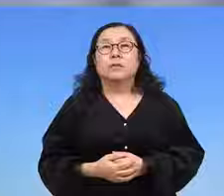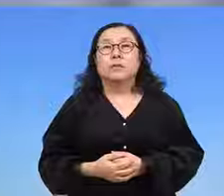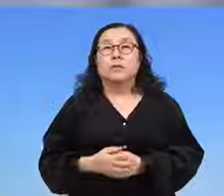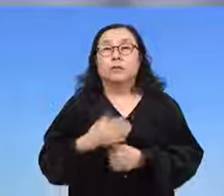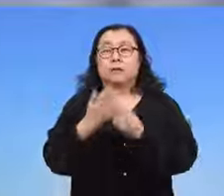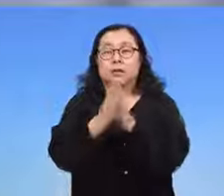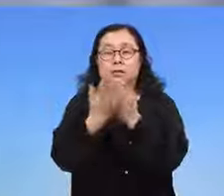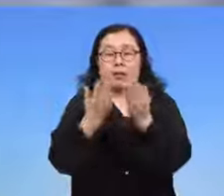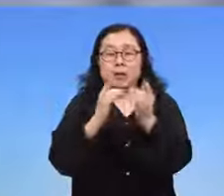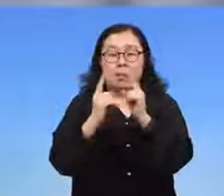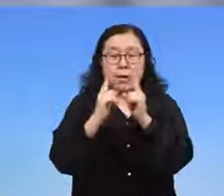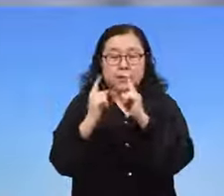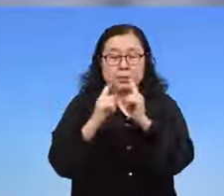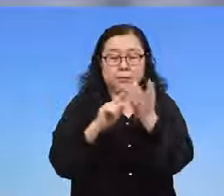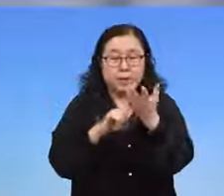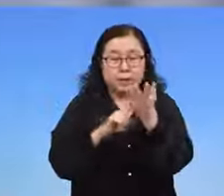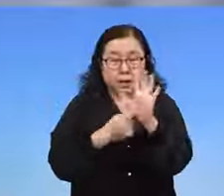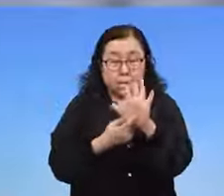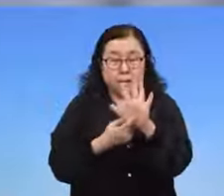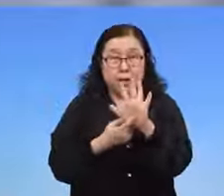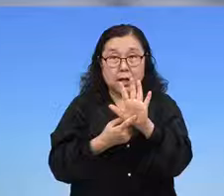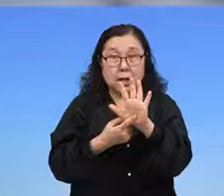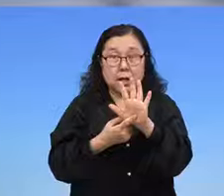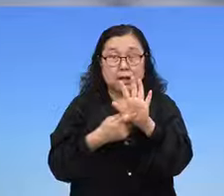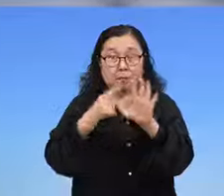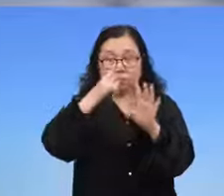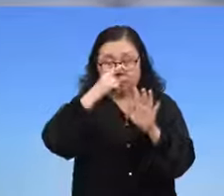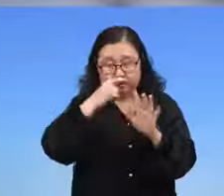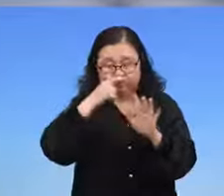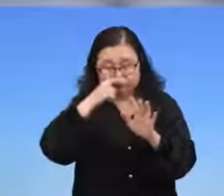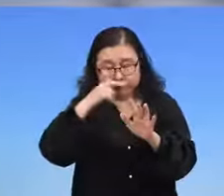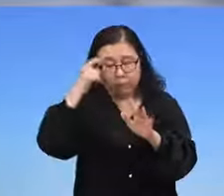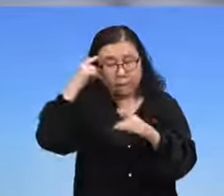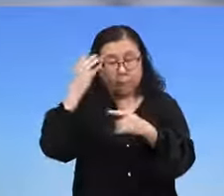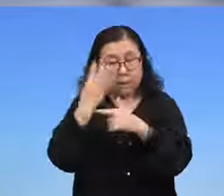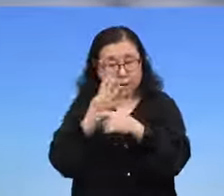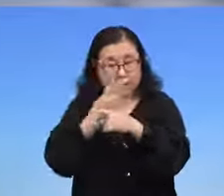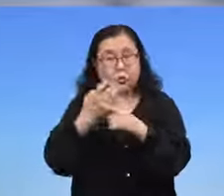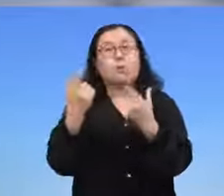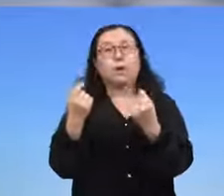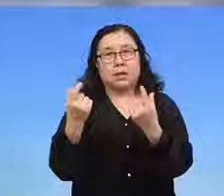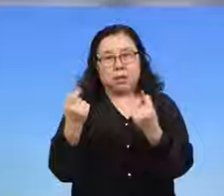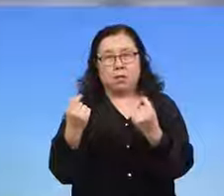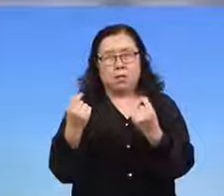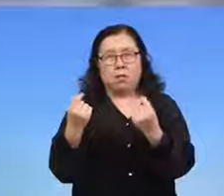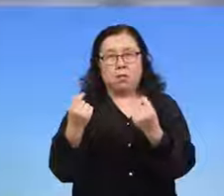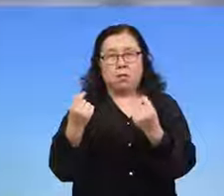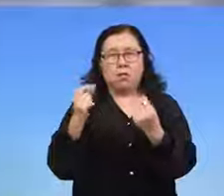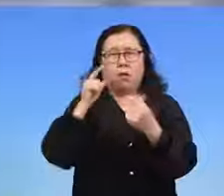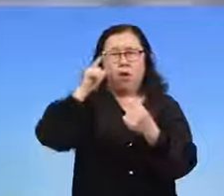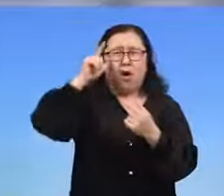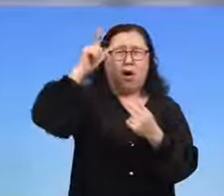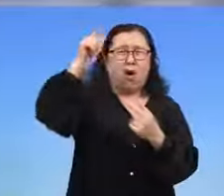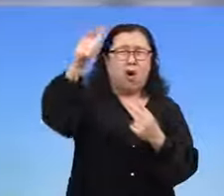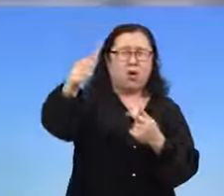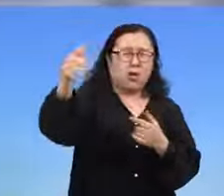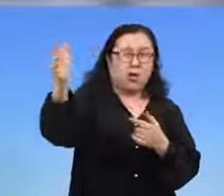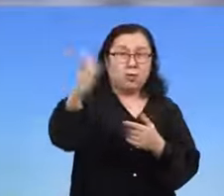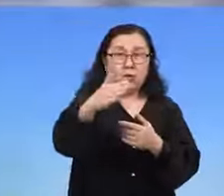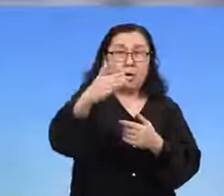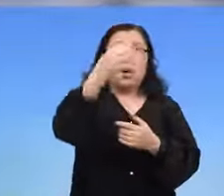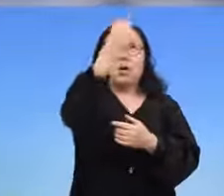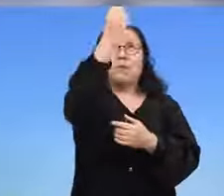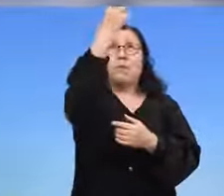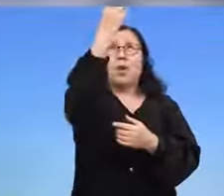오늘 본문에 나오는 동방박사들에게서 그렇게 잘 먼 지역에서부터 하나님의 인도하심을 잘 받다가 끝에